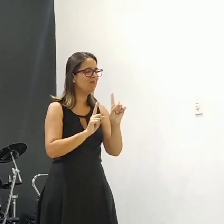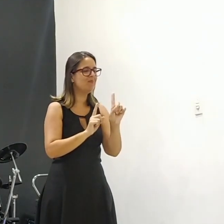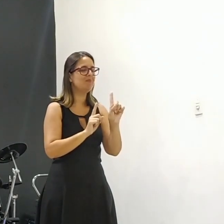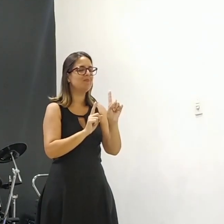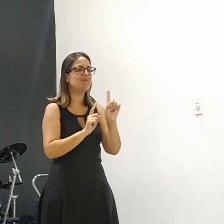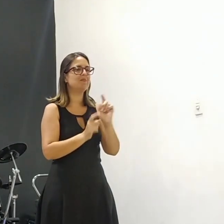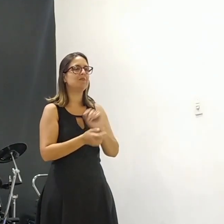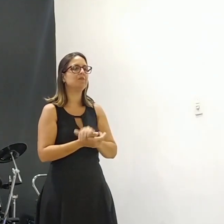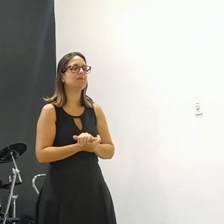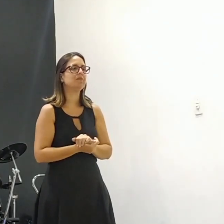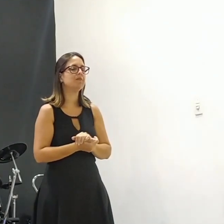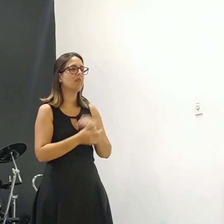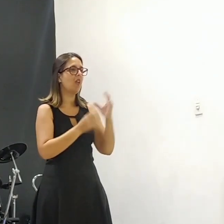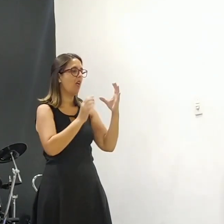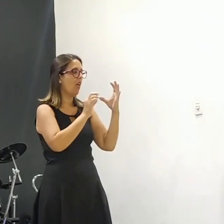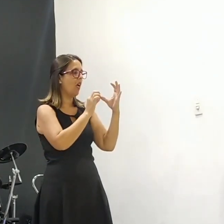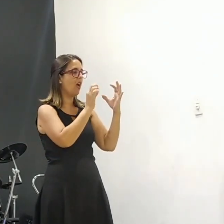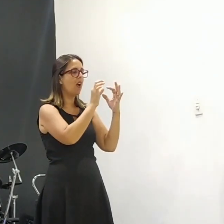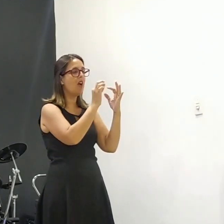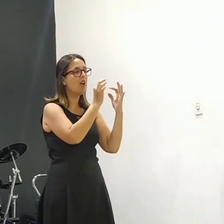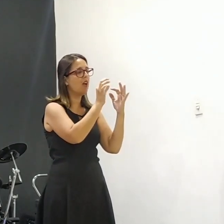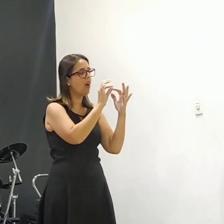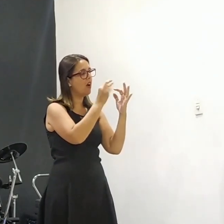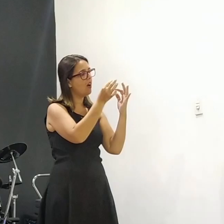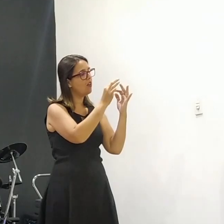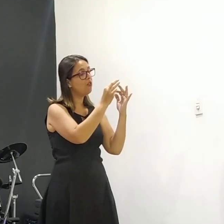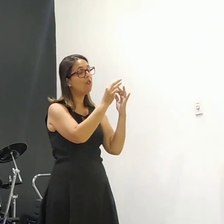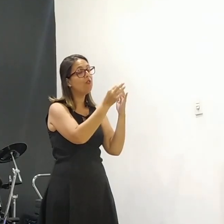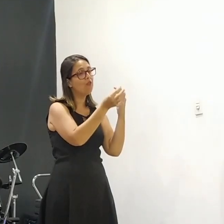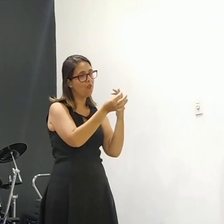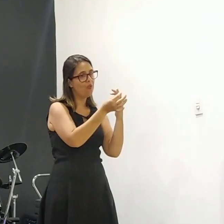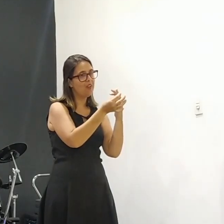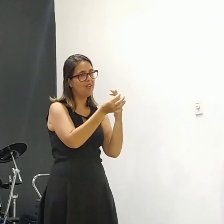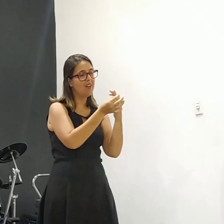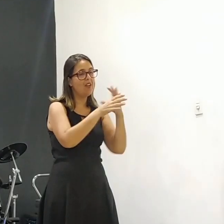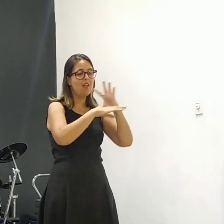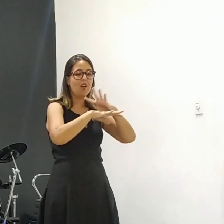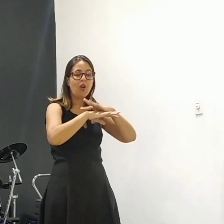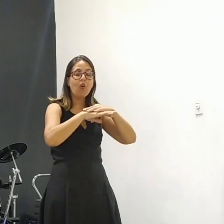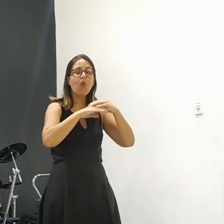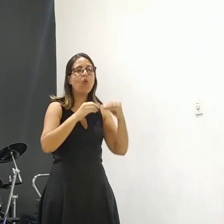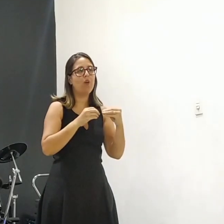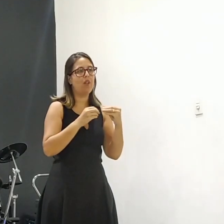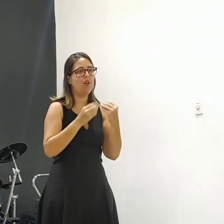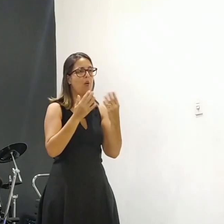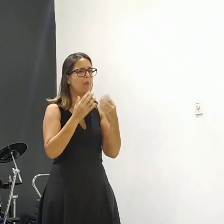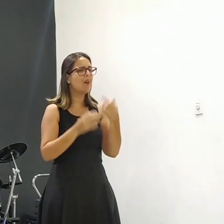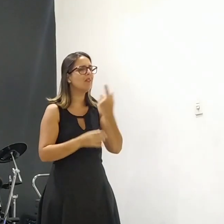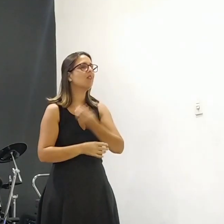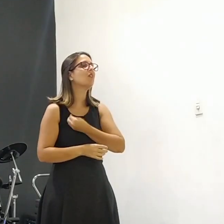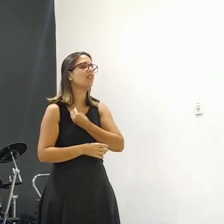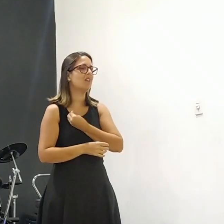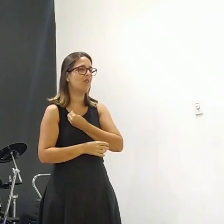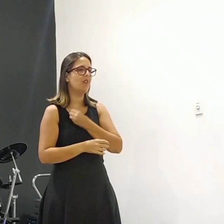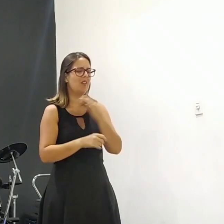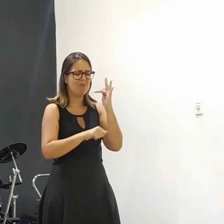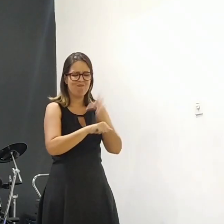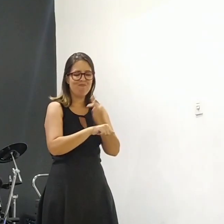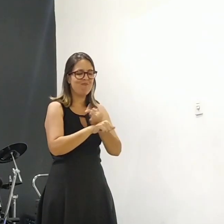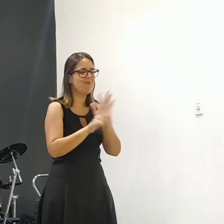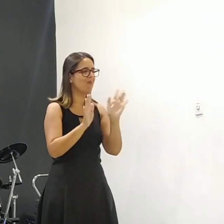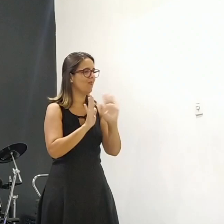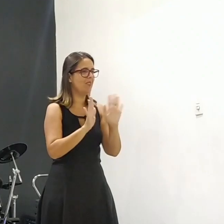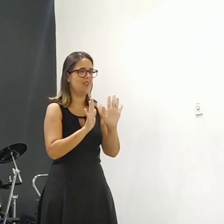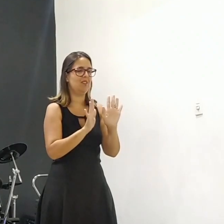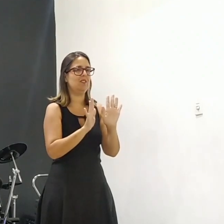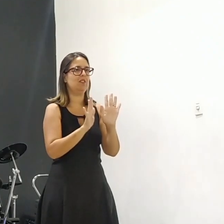Amém? As folhas que você dá vão ser usadas para cura. Amém? E não para ferir.